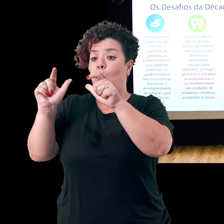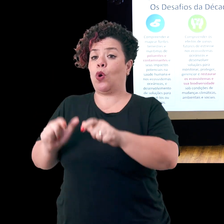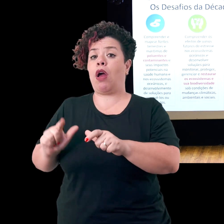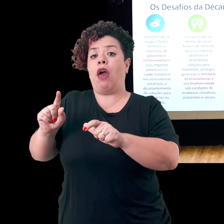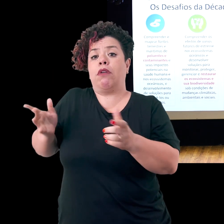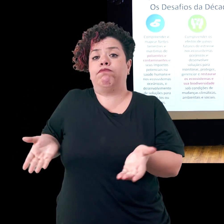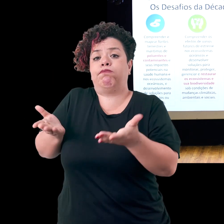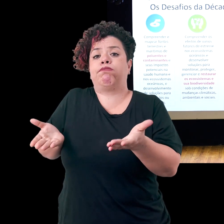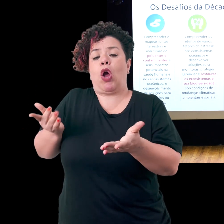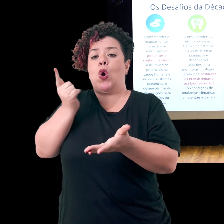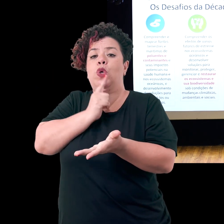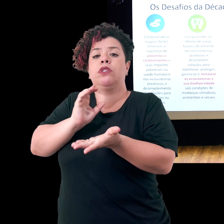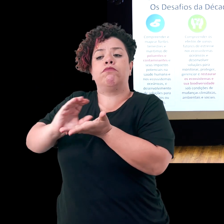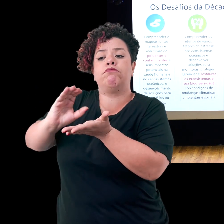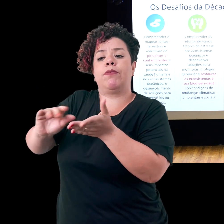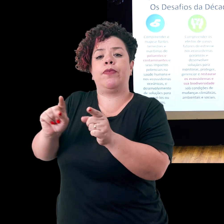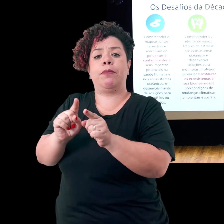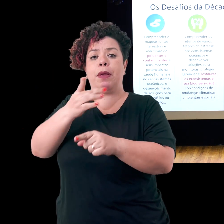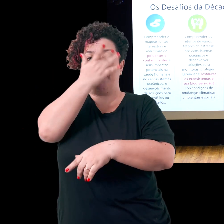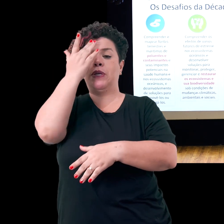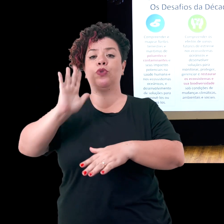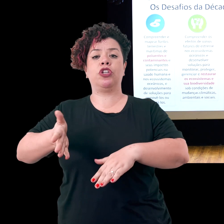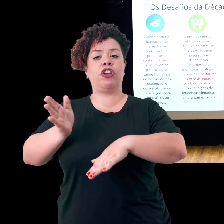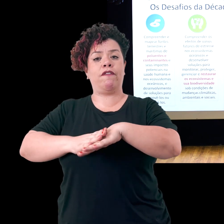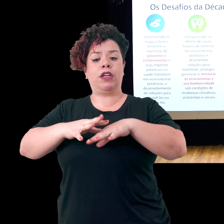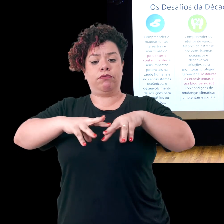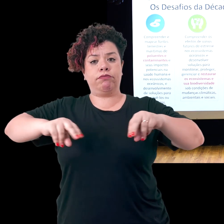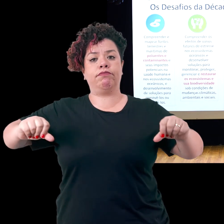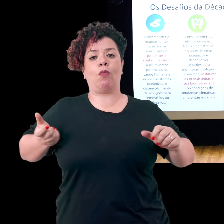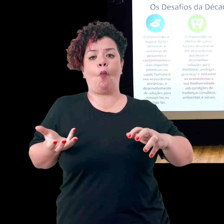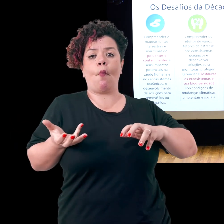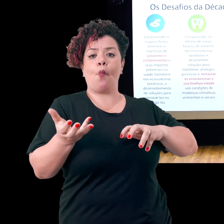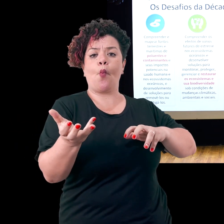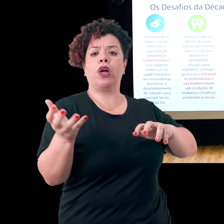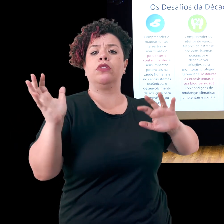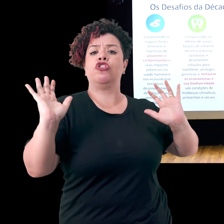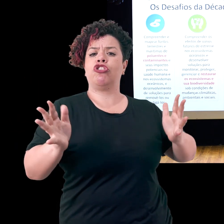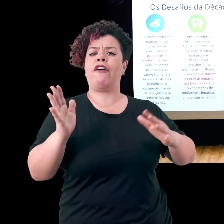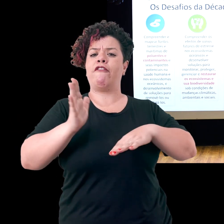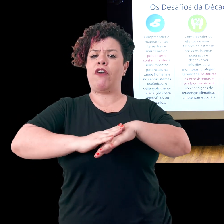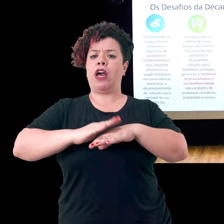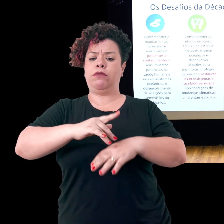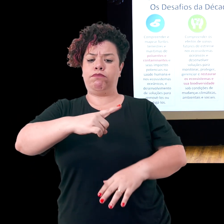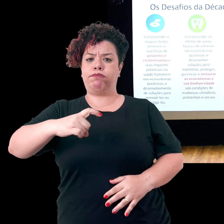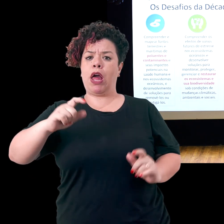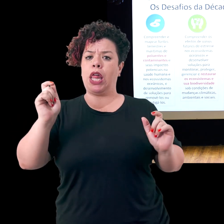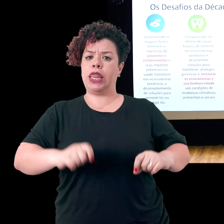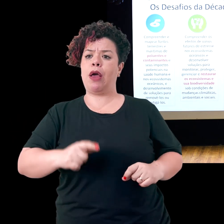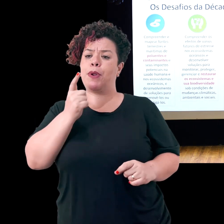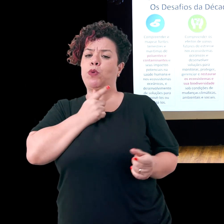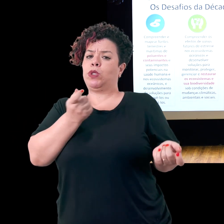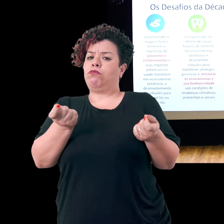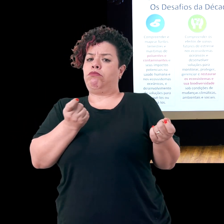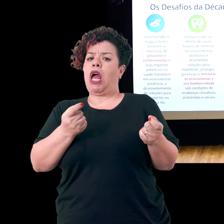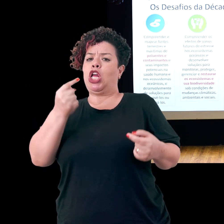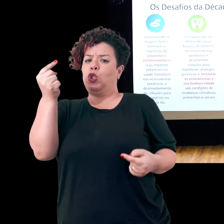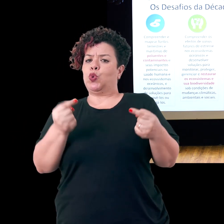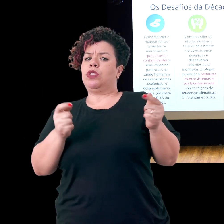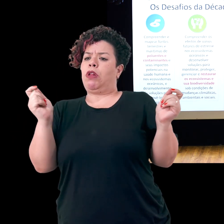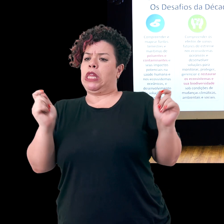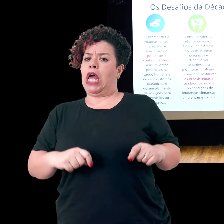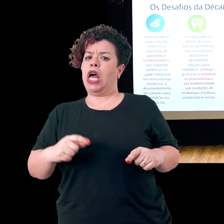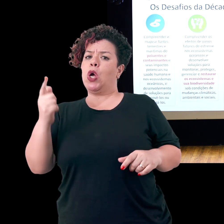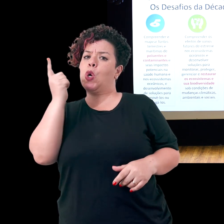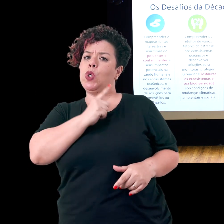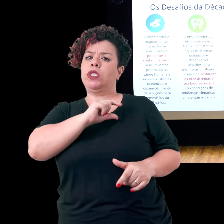precisa fomentar. E tem muita gente já cultivando no semiárido, né? Então, a gente pode racionalizar essa discussão muito bem,